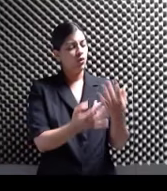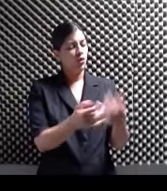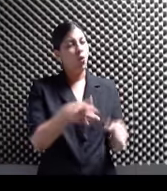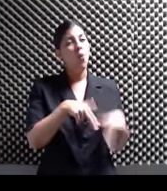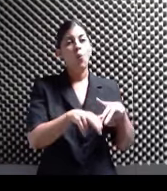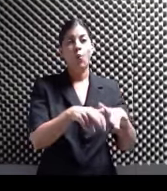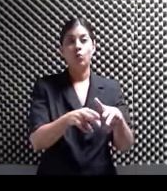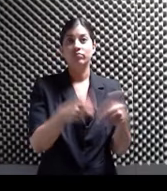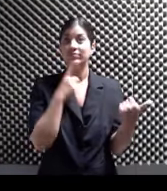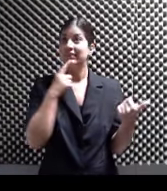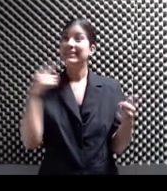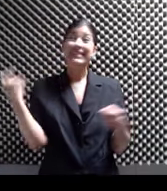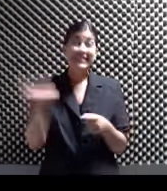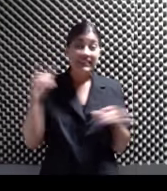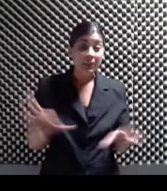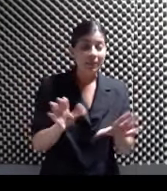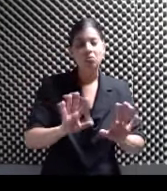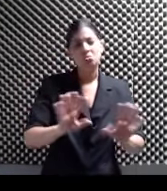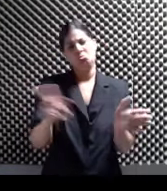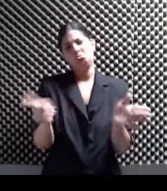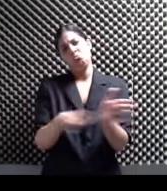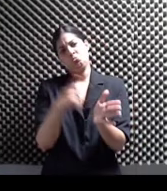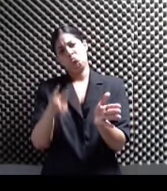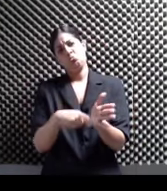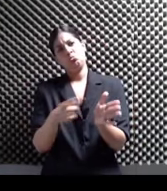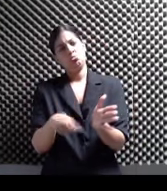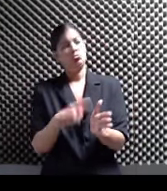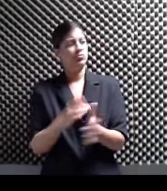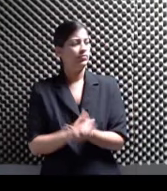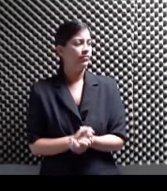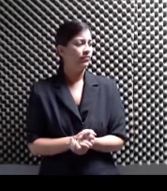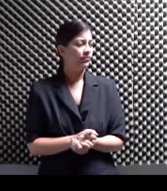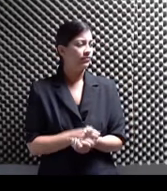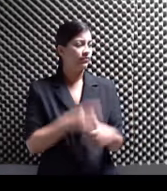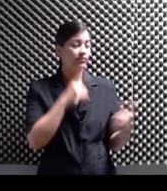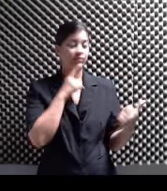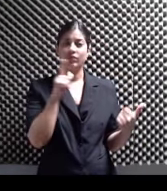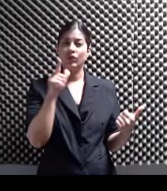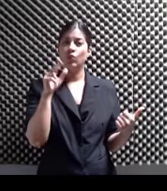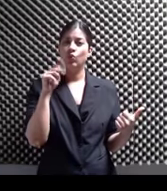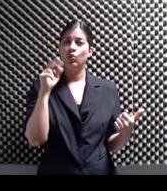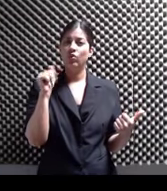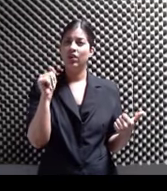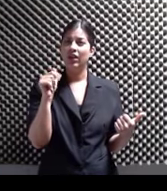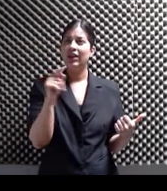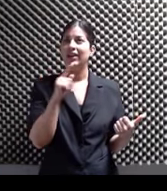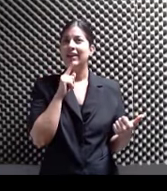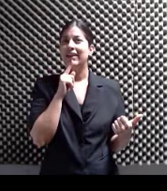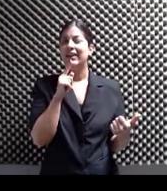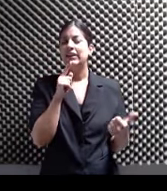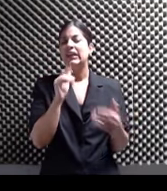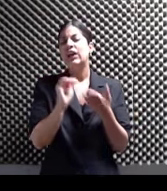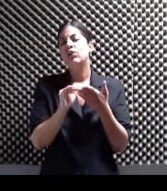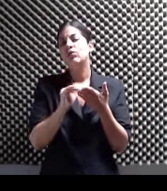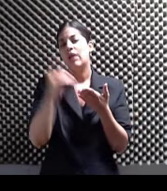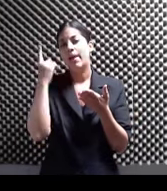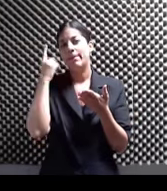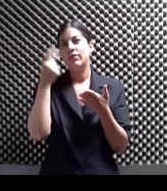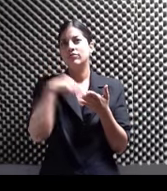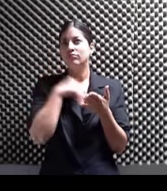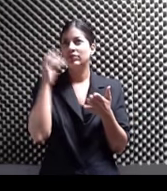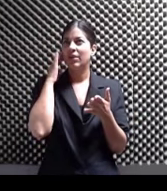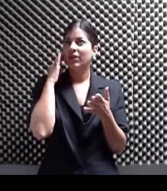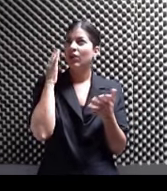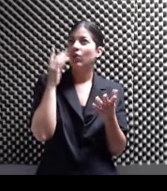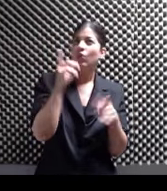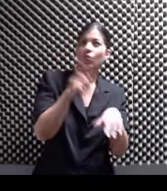lo hacemos ya sea en luna llena o a mitad de luna. Okay. Realmente la luna es casi como un pretexto para dejarnos saber el periodo que ha